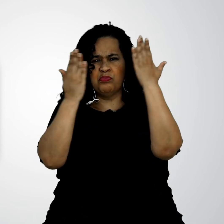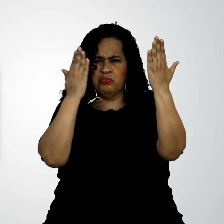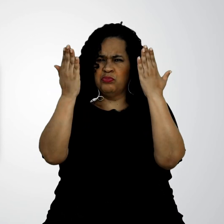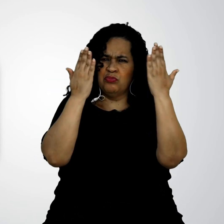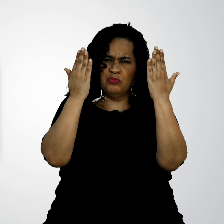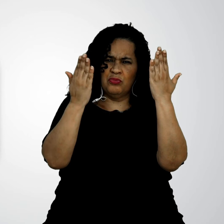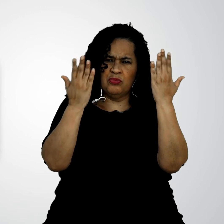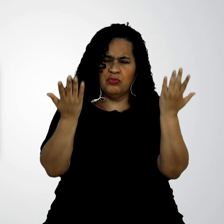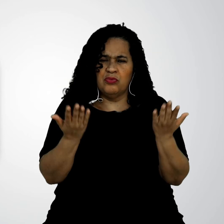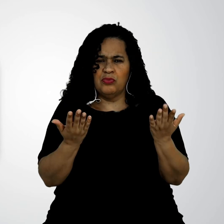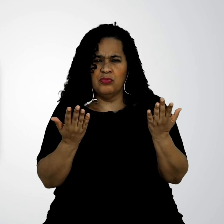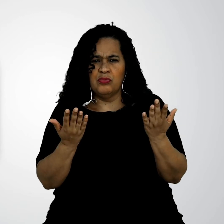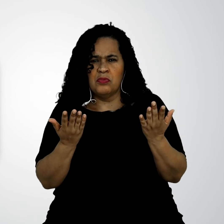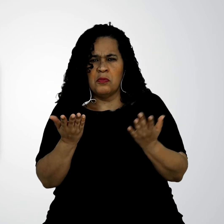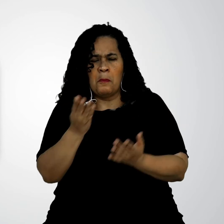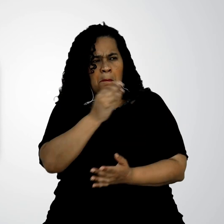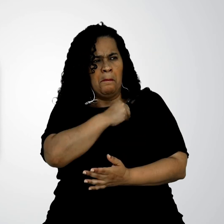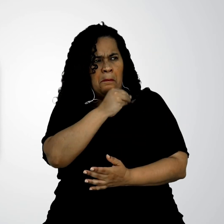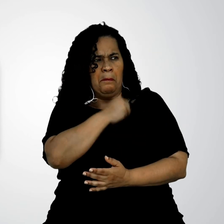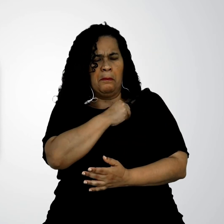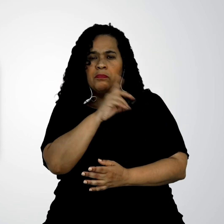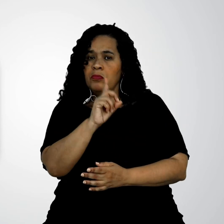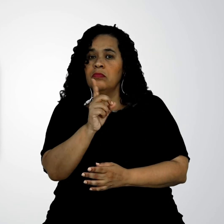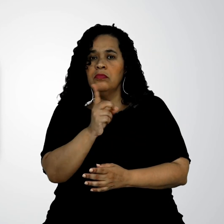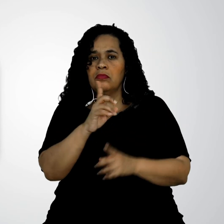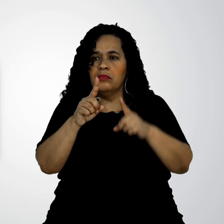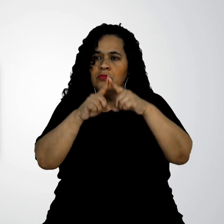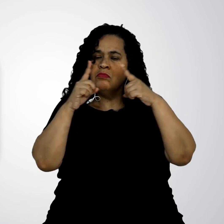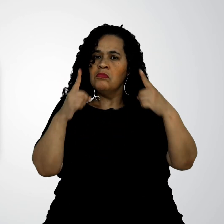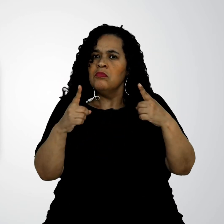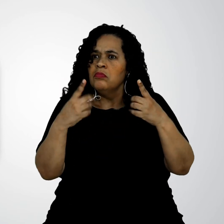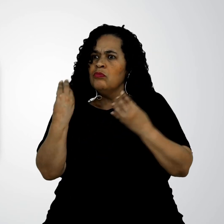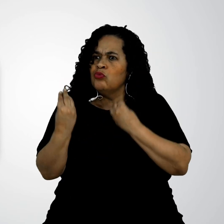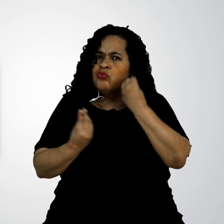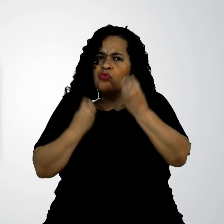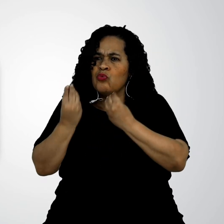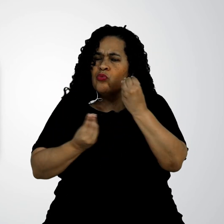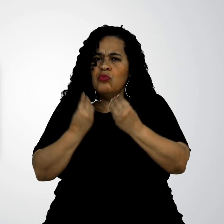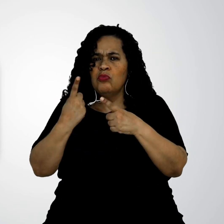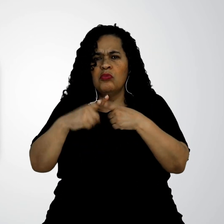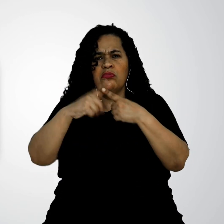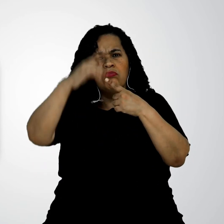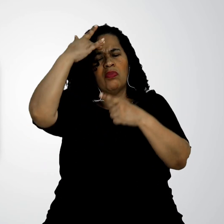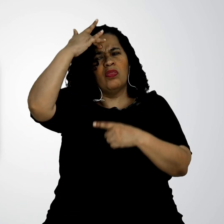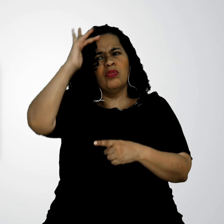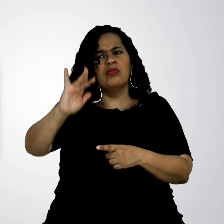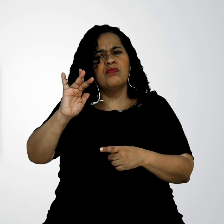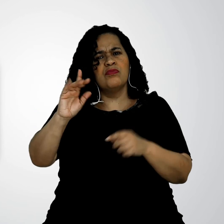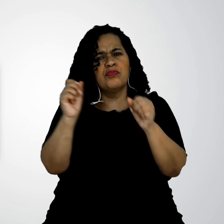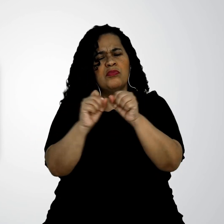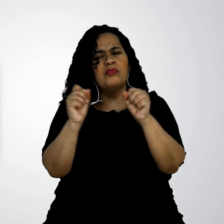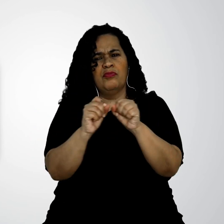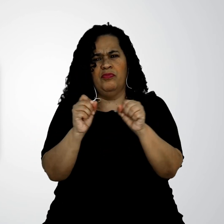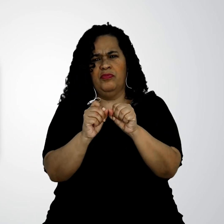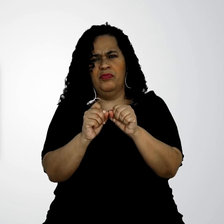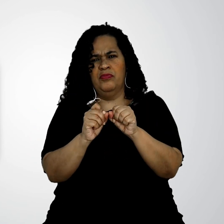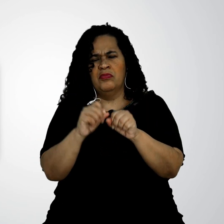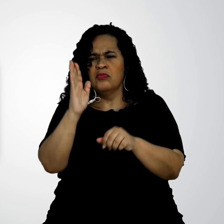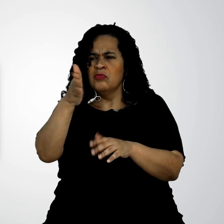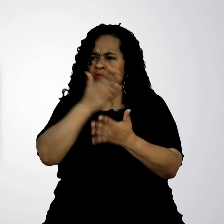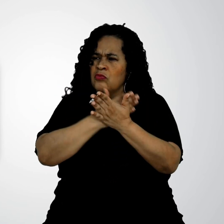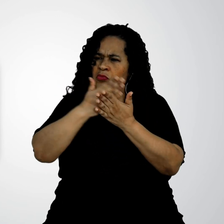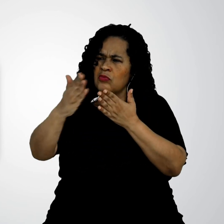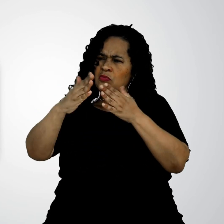seja um pecado, não é. Mas ela falou que é assustador, assim. Pais que não sabem o que fazer com seus filhos estão levando. E ela falou que ela já começava a passar